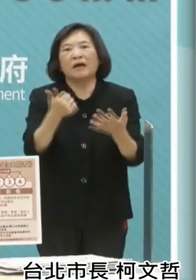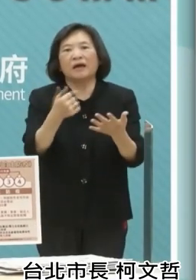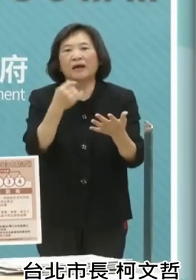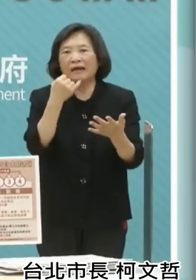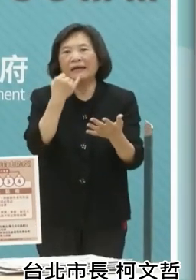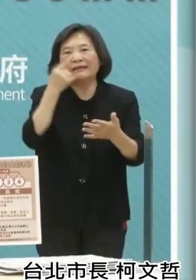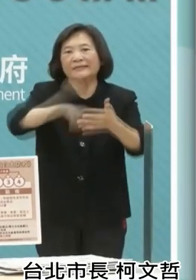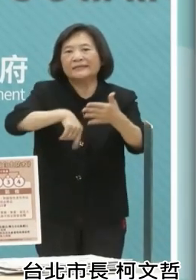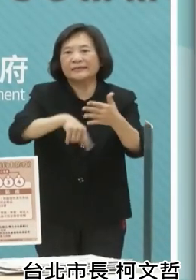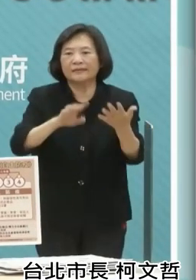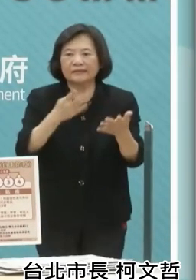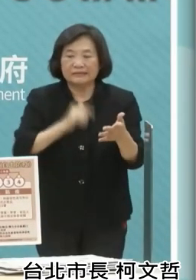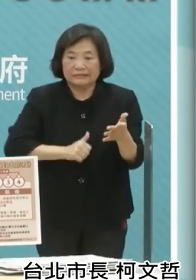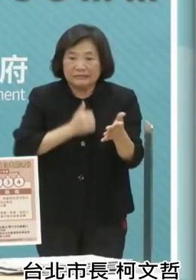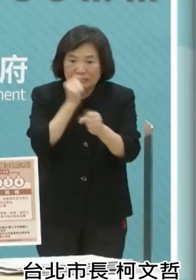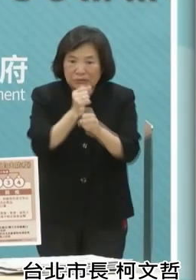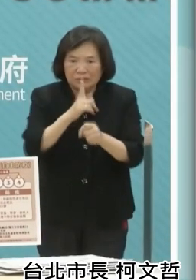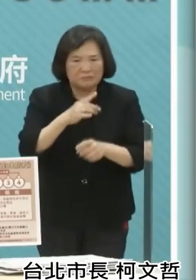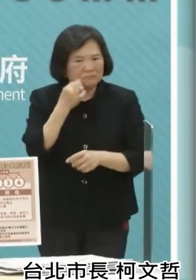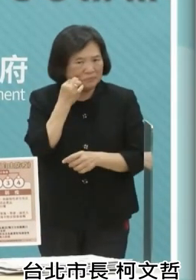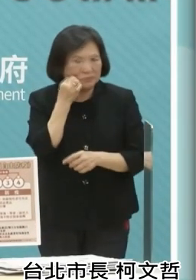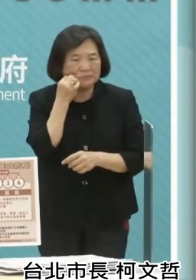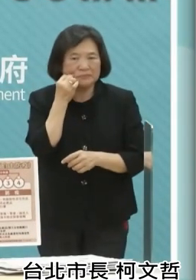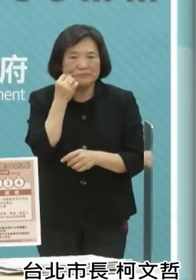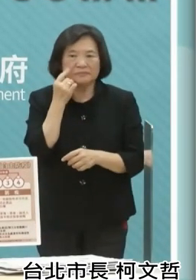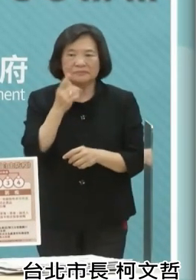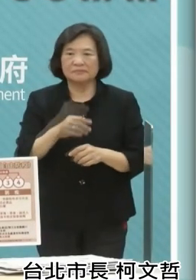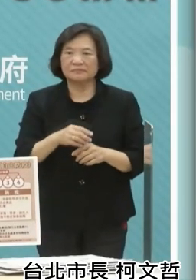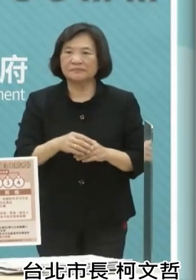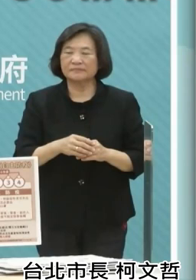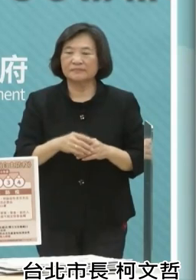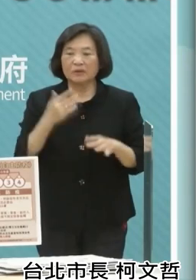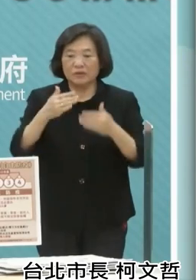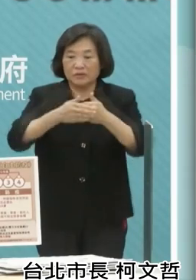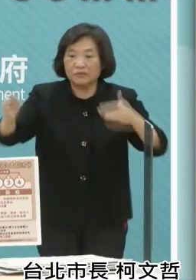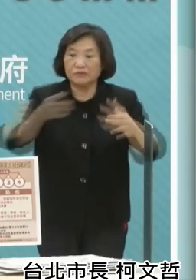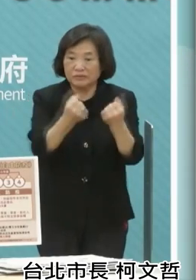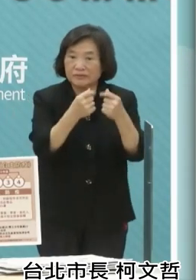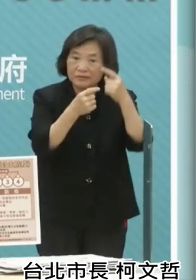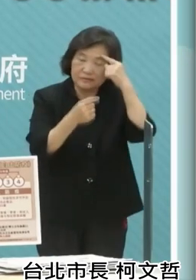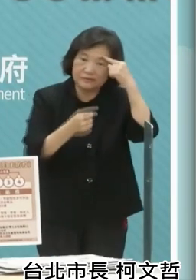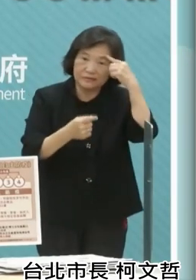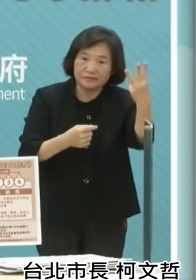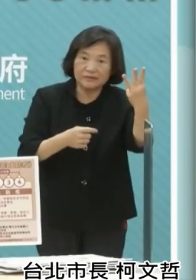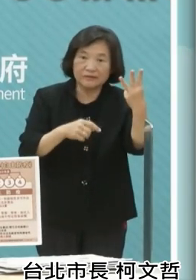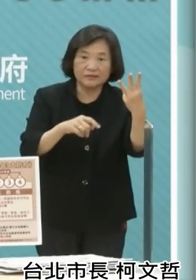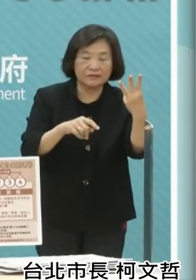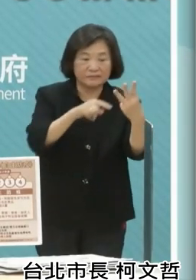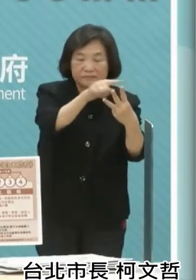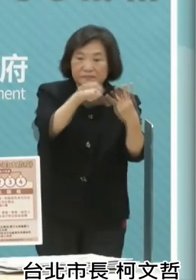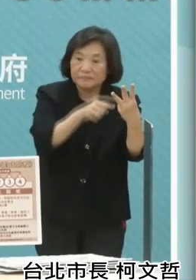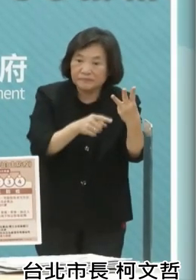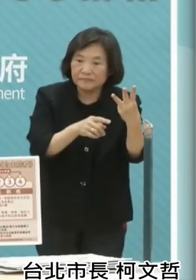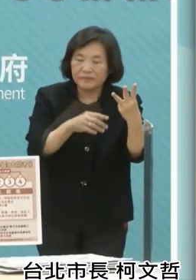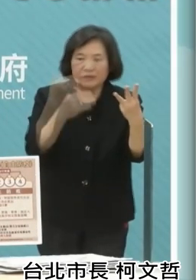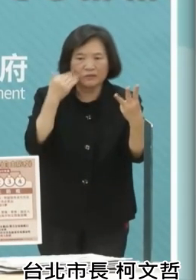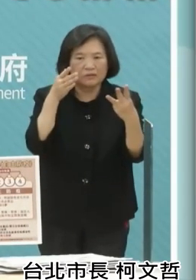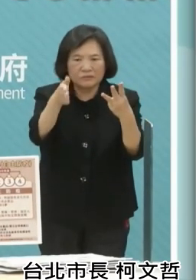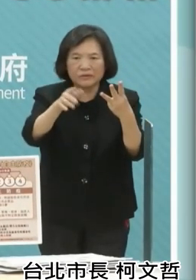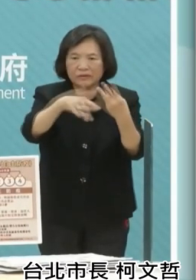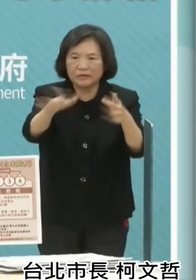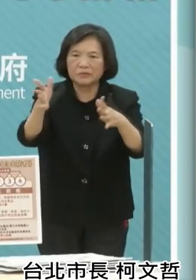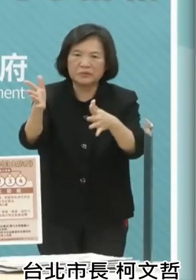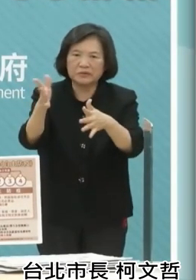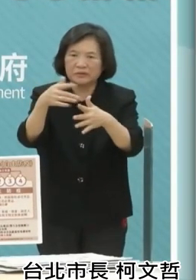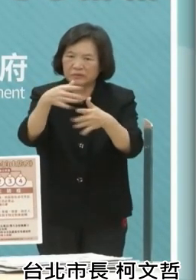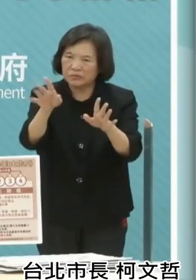的哦。其实是这样的哦，如果要居家隔离3天，你知道哦，对某些单位还是不行。哪